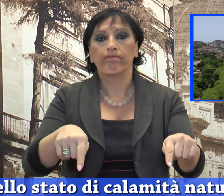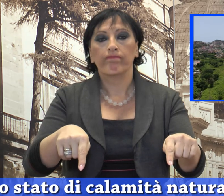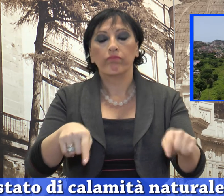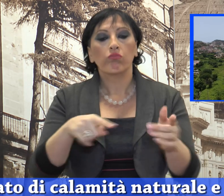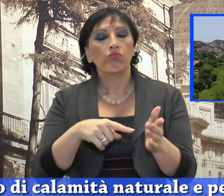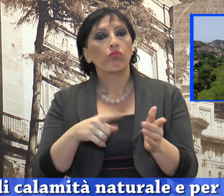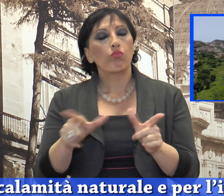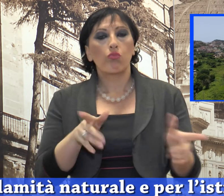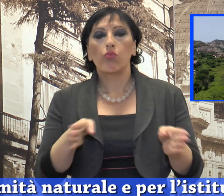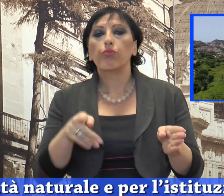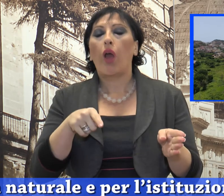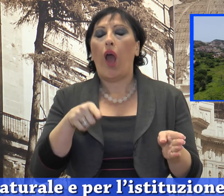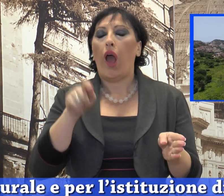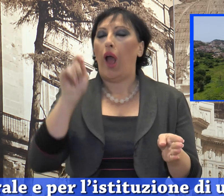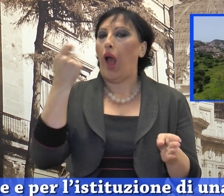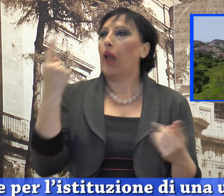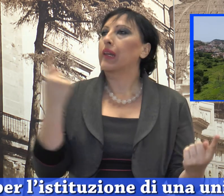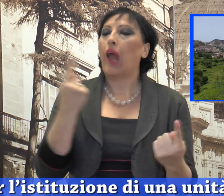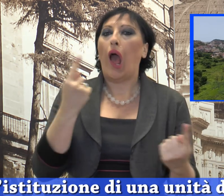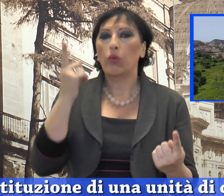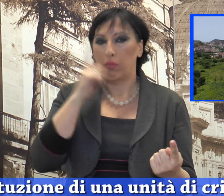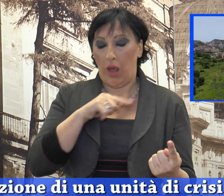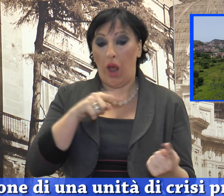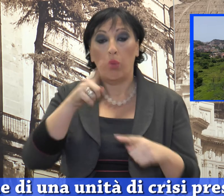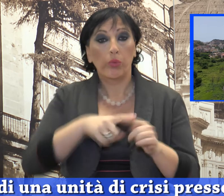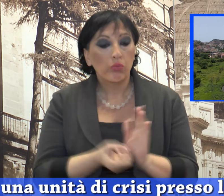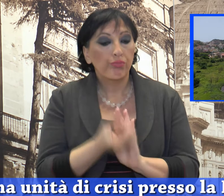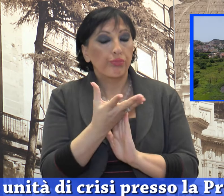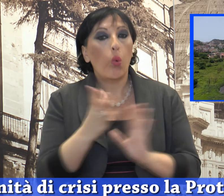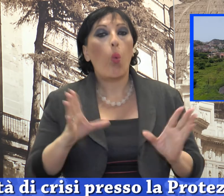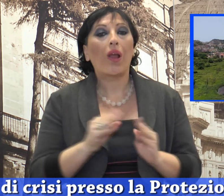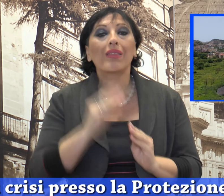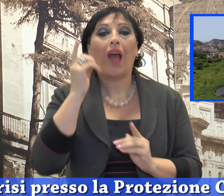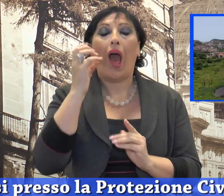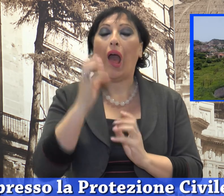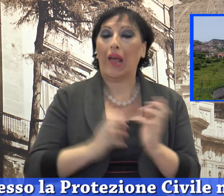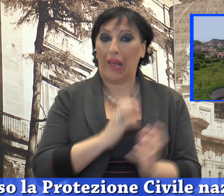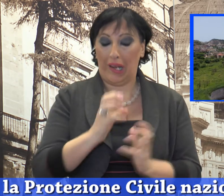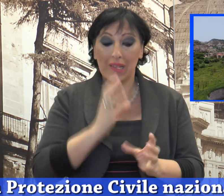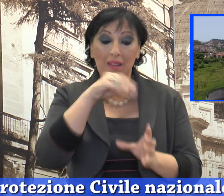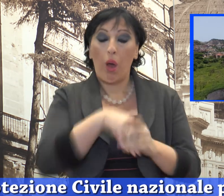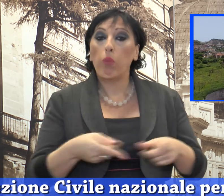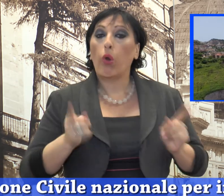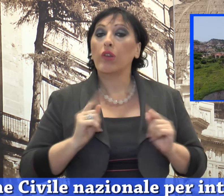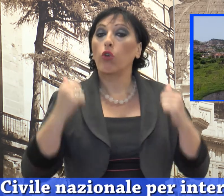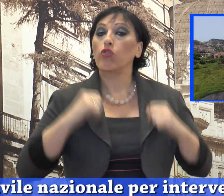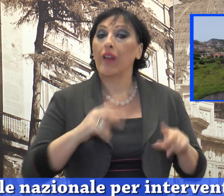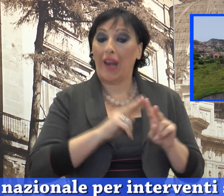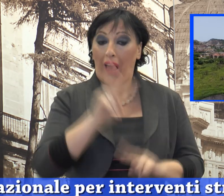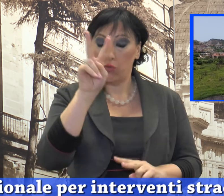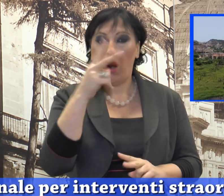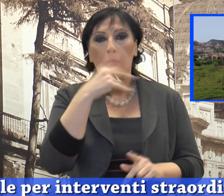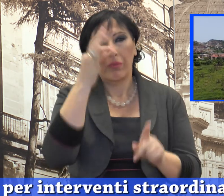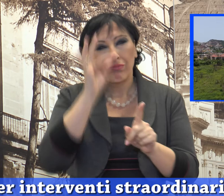calamità naturale e per l'istituzione di un'unità di crisi presso la Protezione Civile Nazionale per